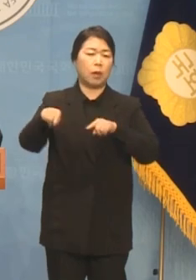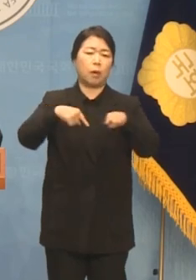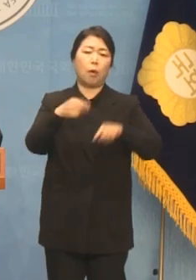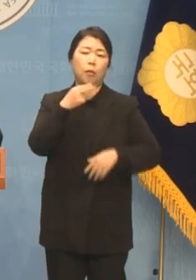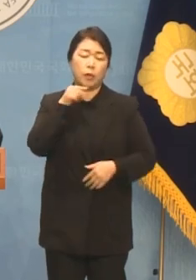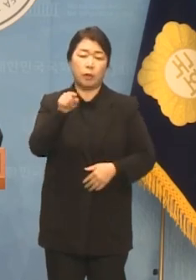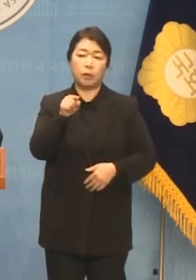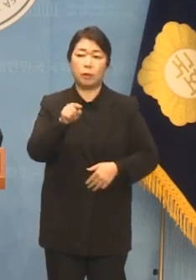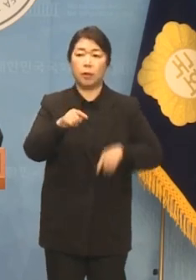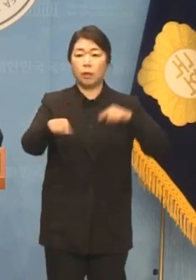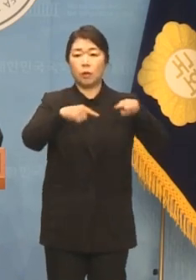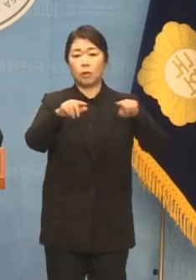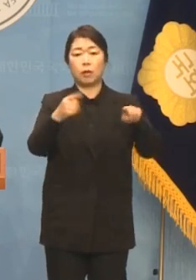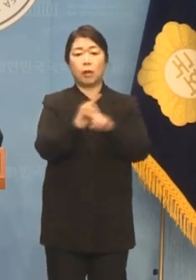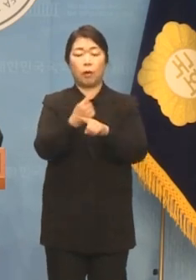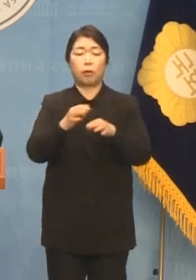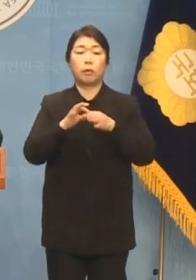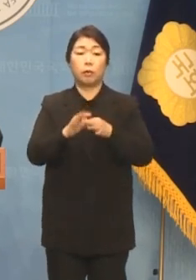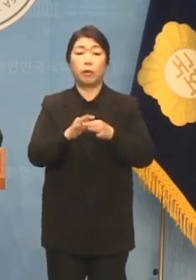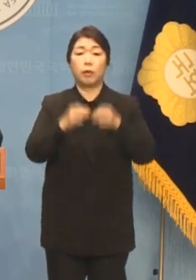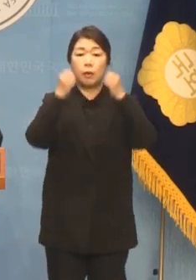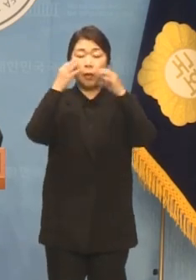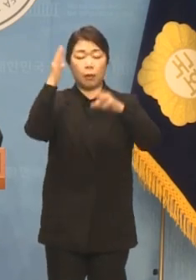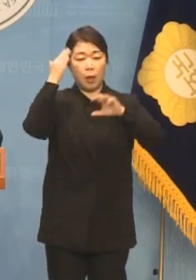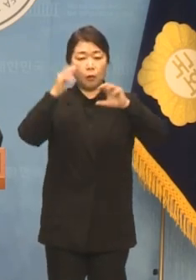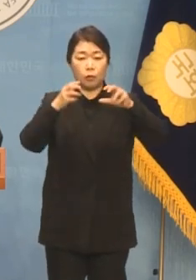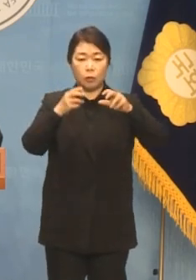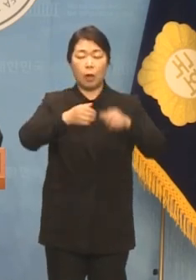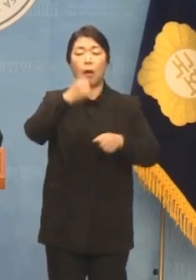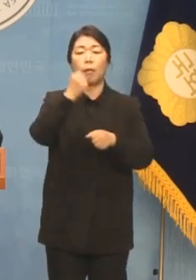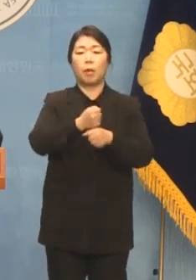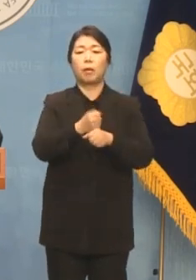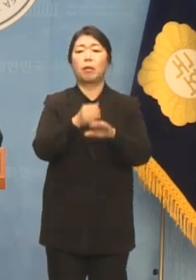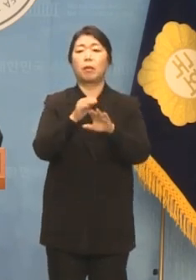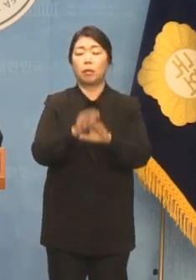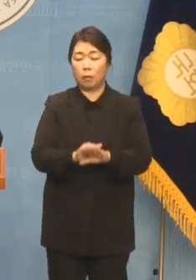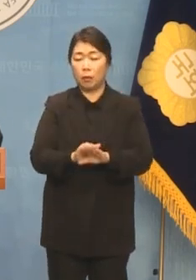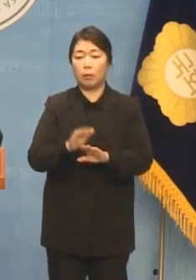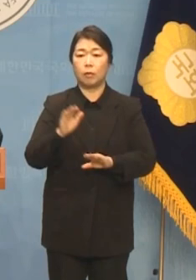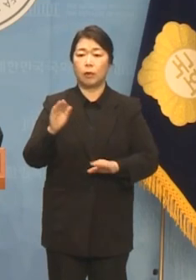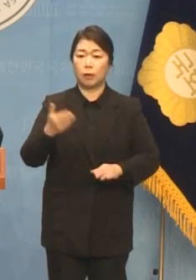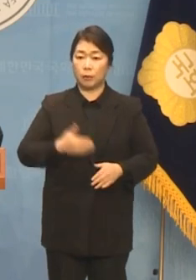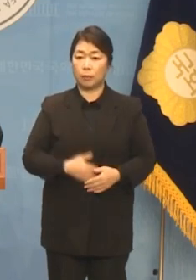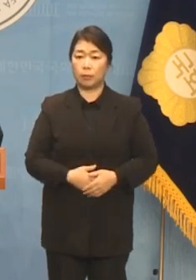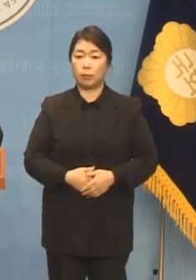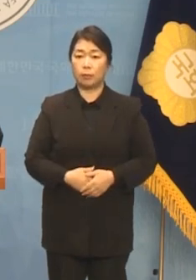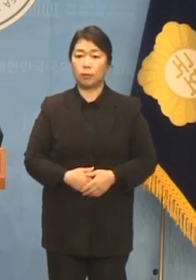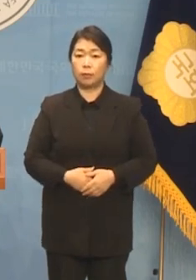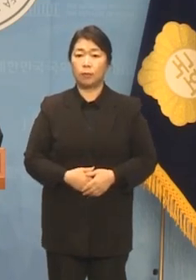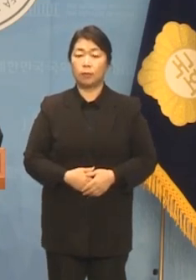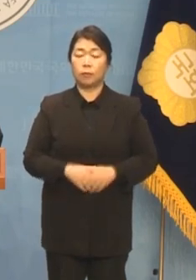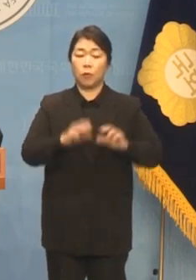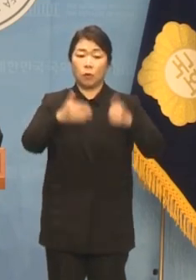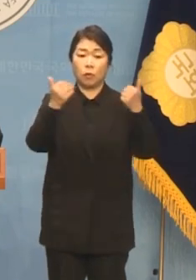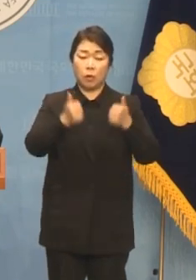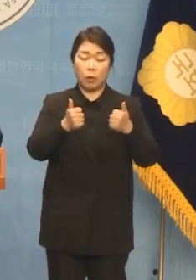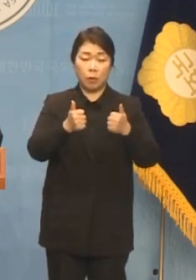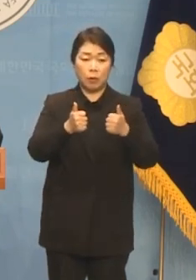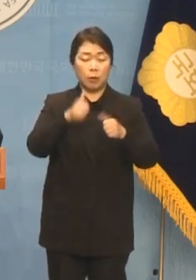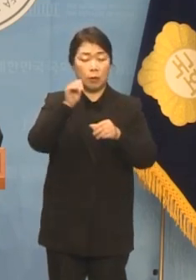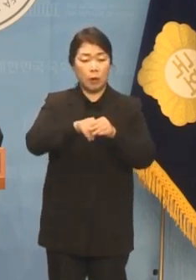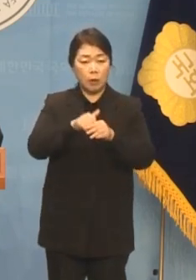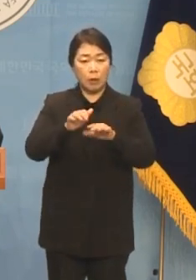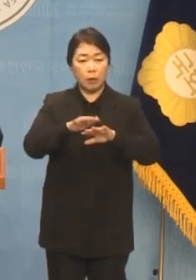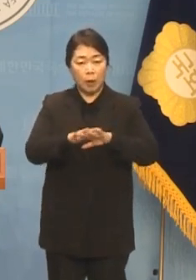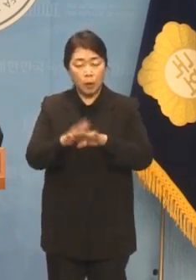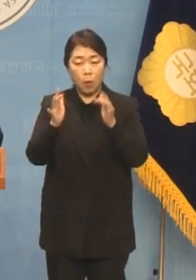통해 새로운 대한민국으로 나아가야 합니다 총선넷 온라인